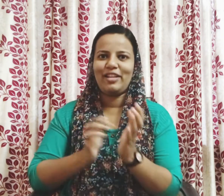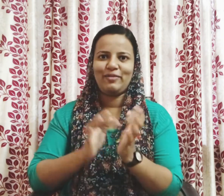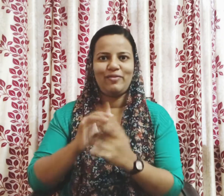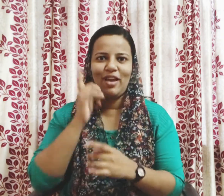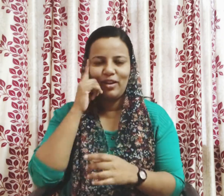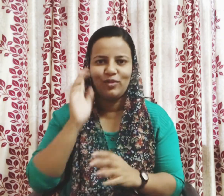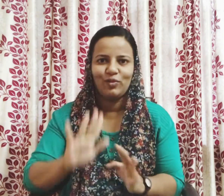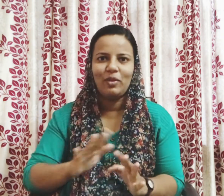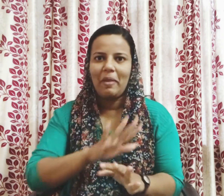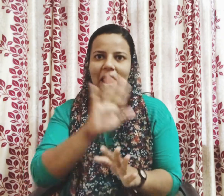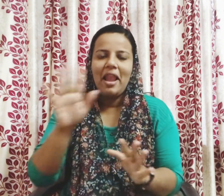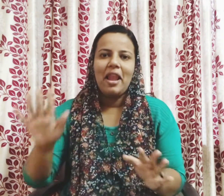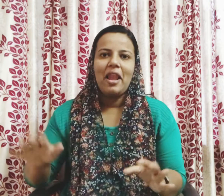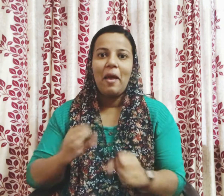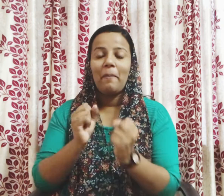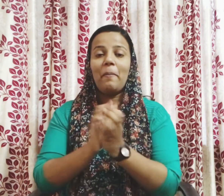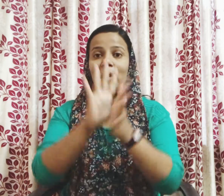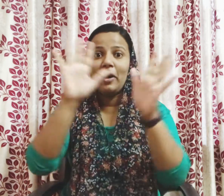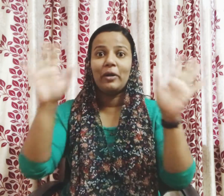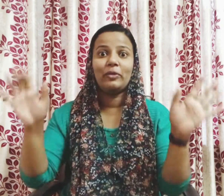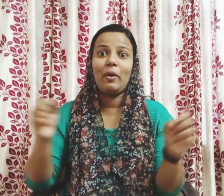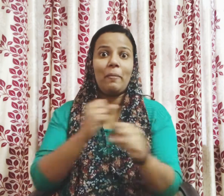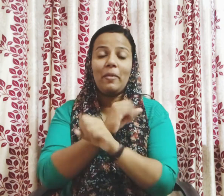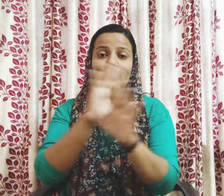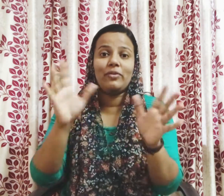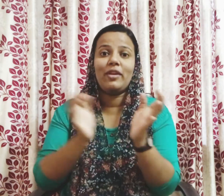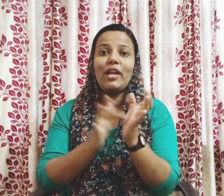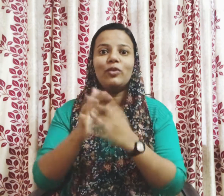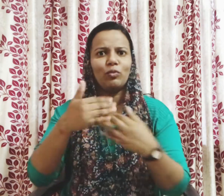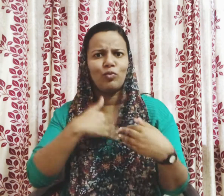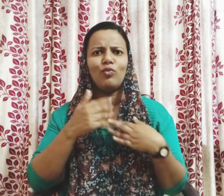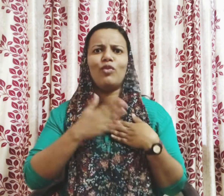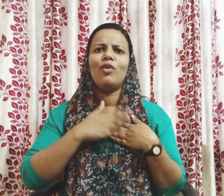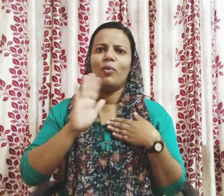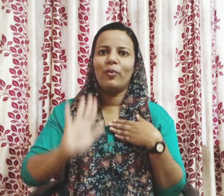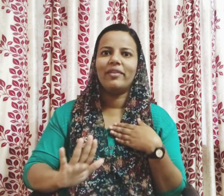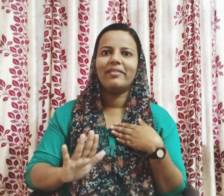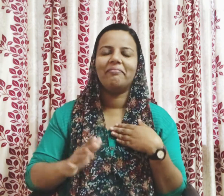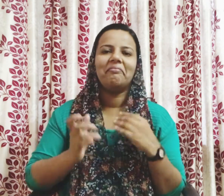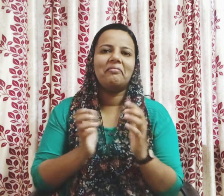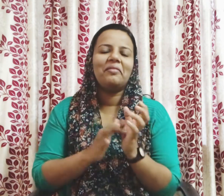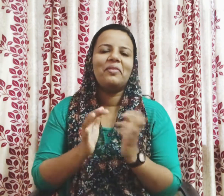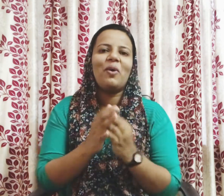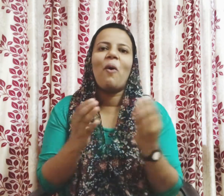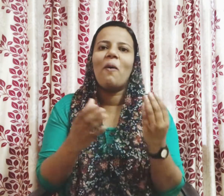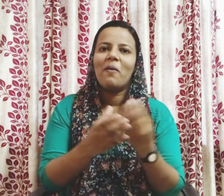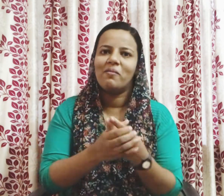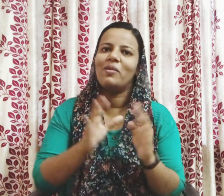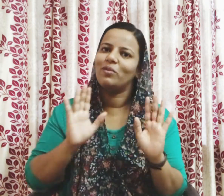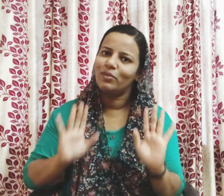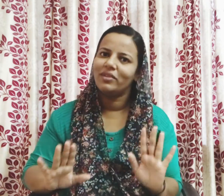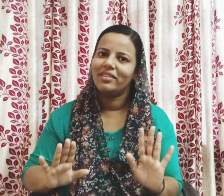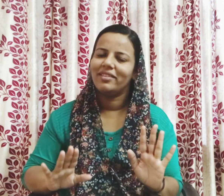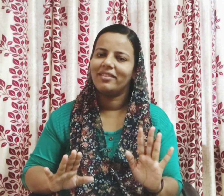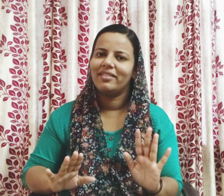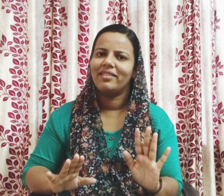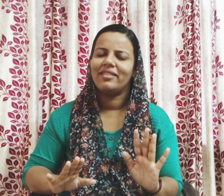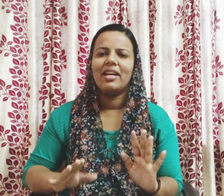മഹത്വത്തിൻ്റെ പ്രത്യാശയായി ക്രിസ്തു നമ്മളിൽ വസിക്കുക. ആമേൻ. ഇതൊക്കെ നമുക്ക് ബോധ്യം വരുന്നത് നമ്മൾ ദൈവ സാന്നിധ്യത്തിൽ ഇരിക്കുമ്പോഴാണ്. പ്രിയപ്പെട്ടവരെ,